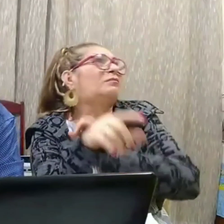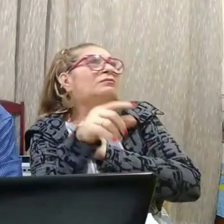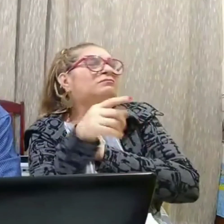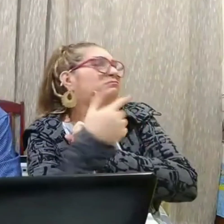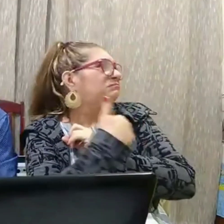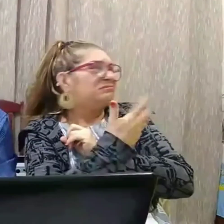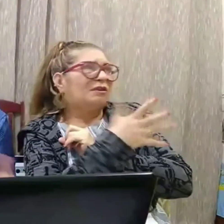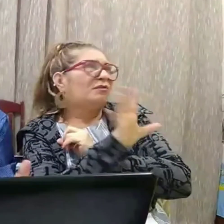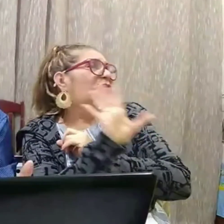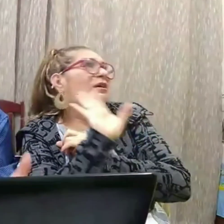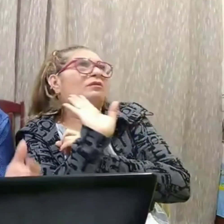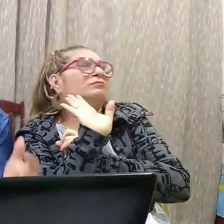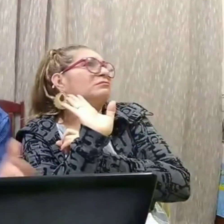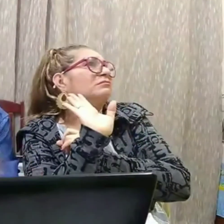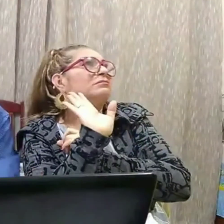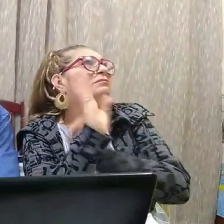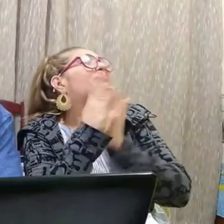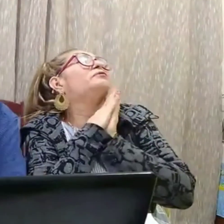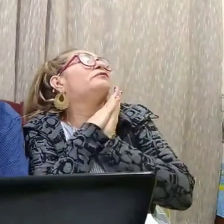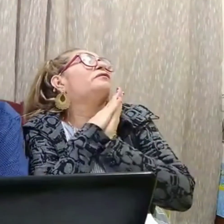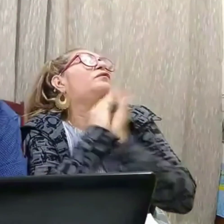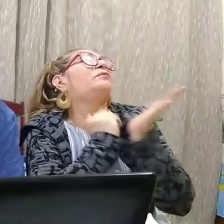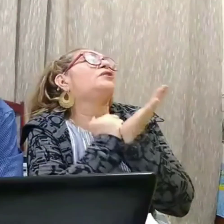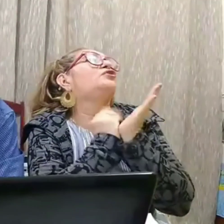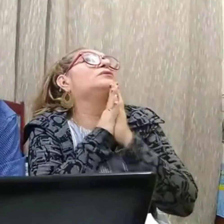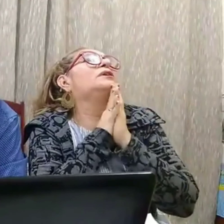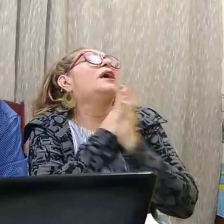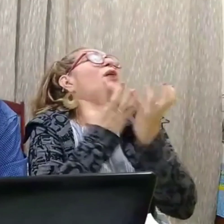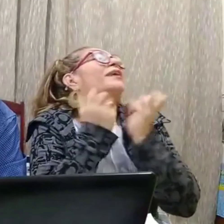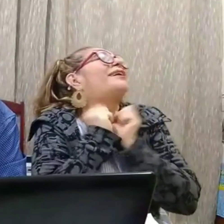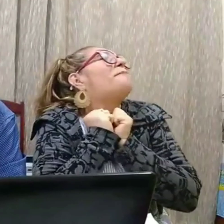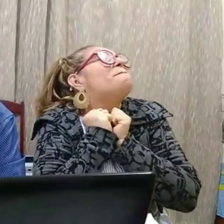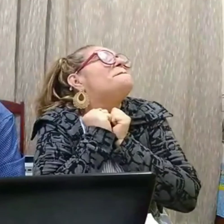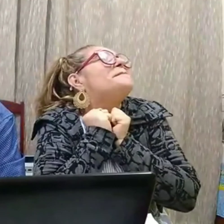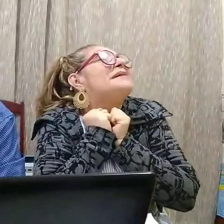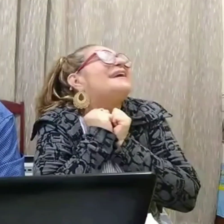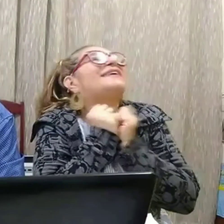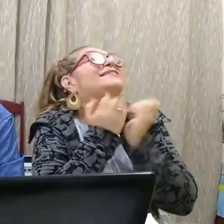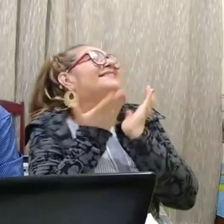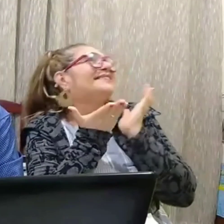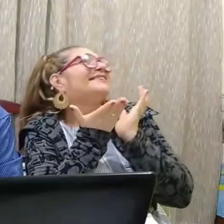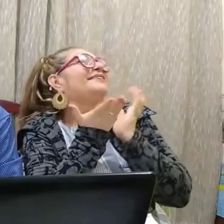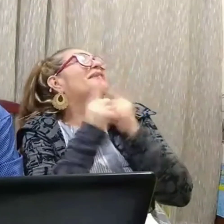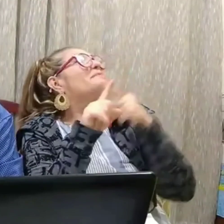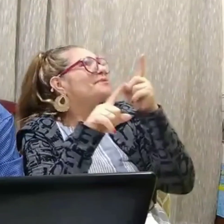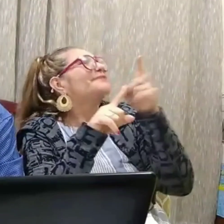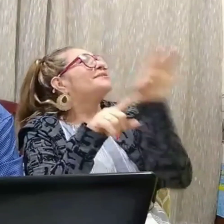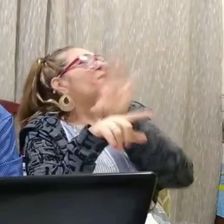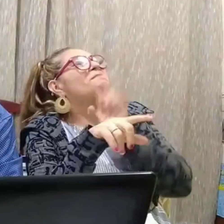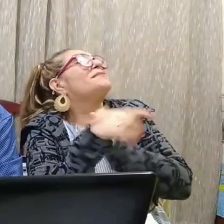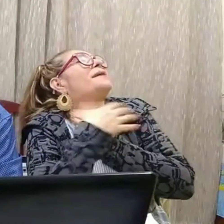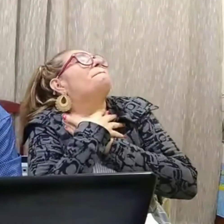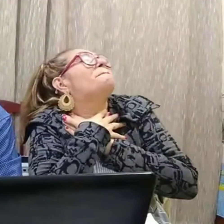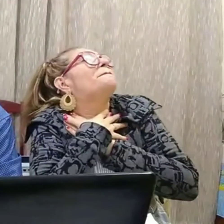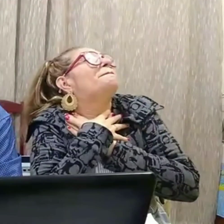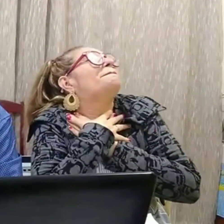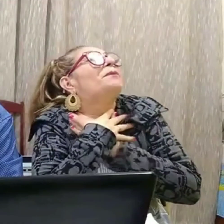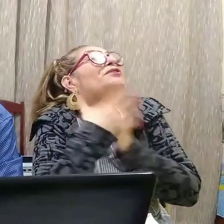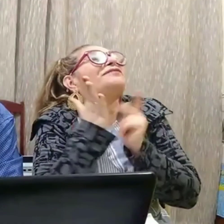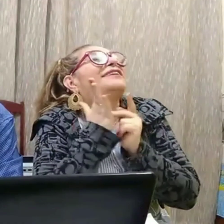não quero, meu Deus, diga para ele abandonar o primeiro amor. Eu quero te amar verdadeiramente, porque o Senhor me amou, né, de uma